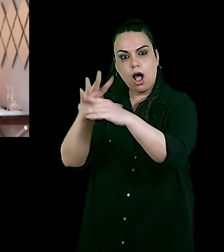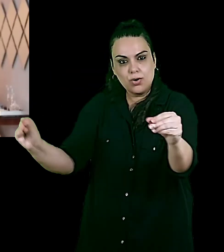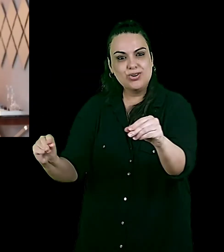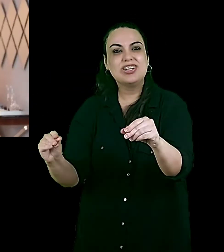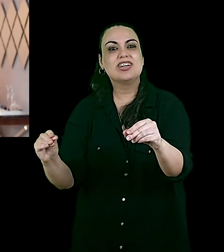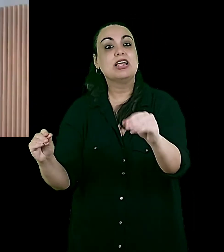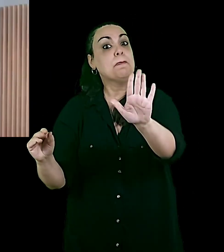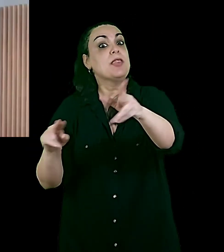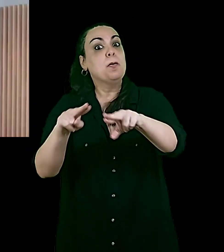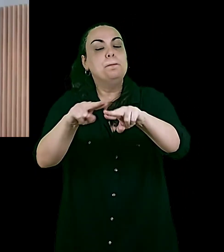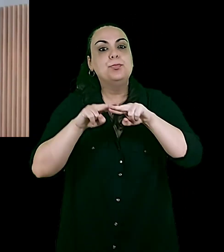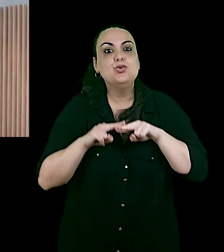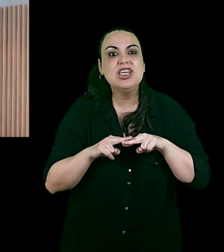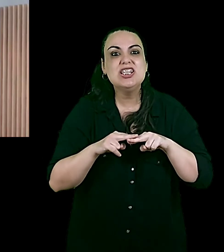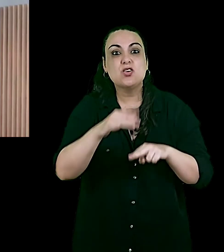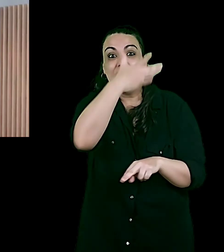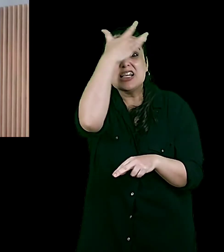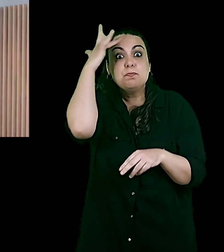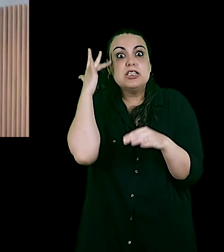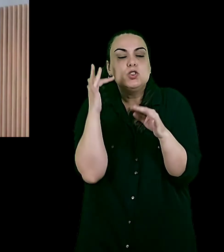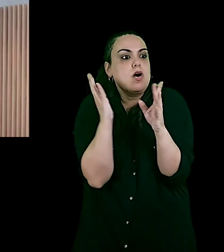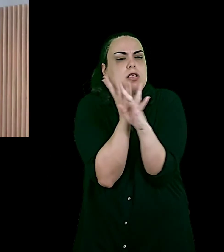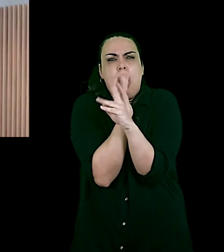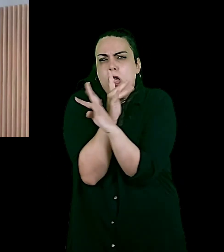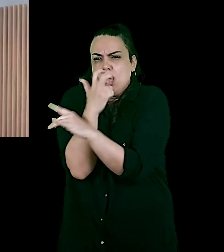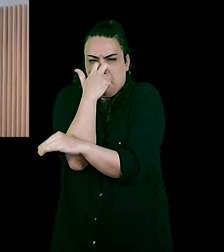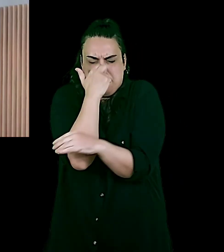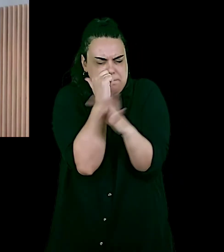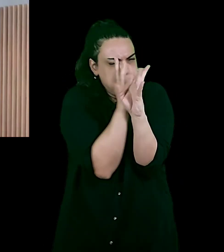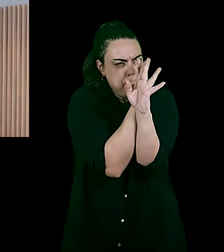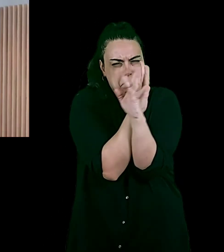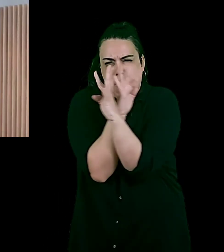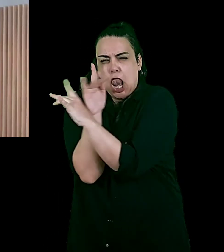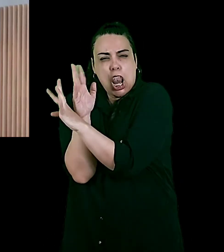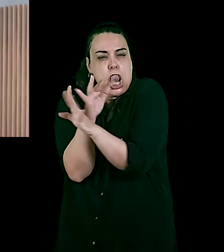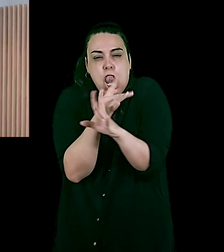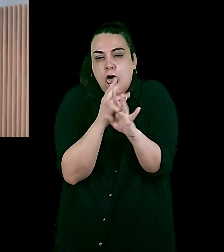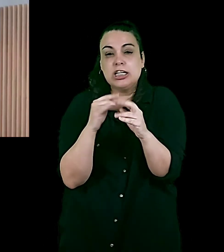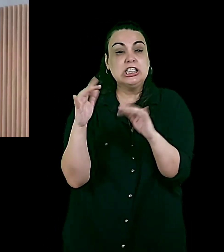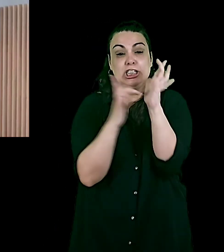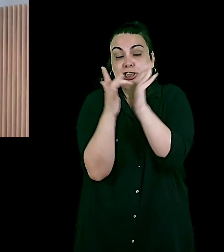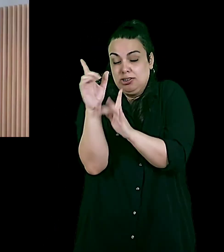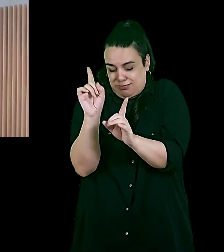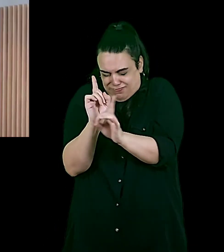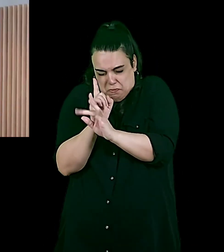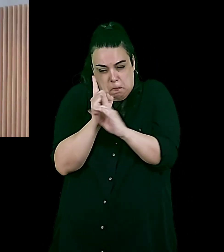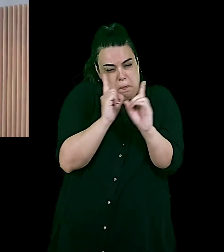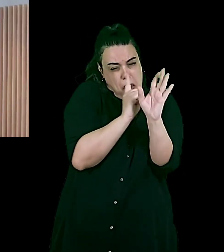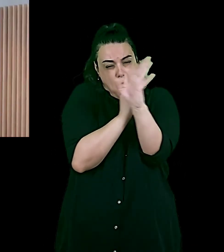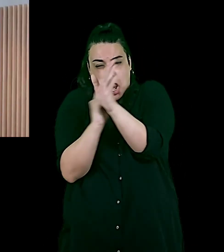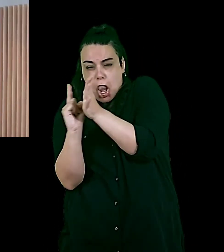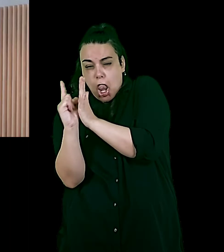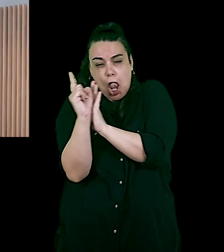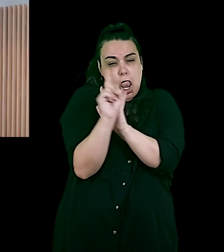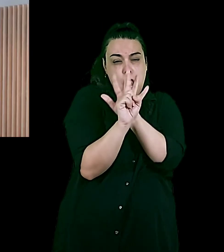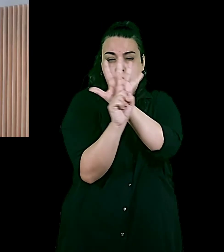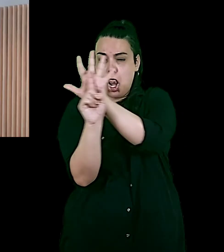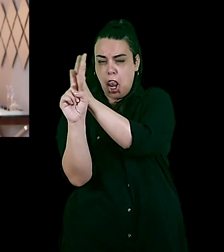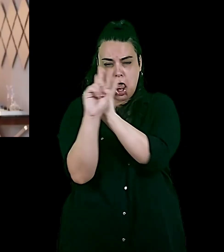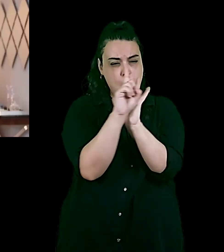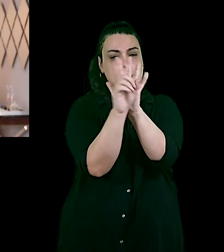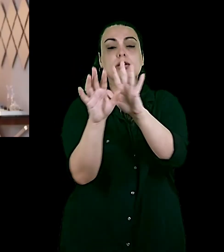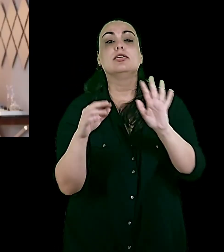eram curados. Por isso aquela multidão aperta Jesus de todas as formas, porque eles estabeleceram esse método de